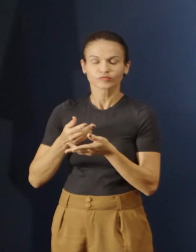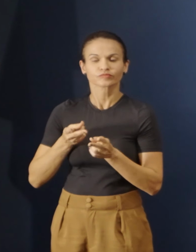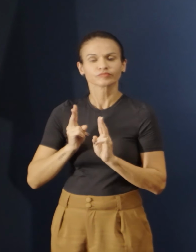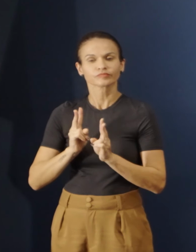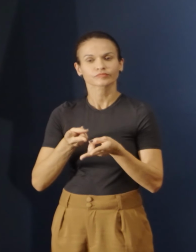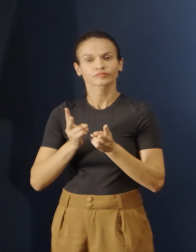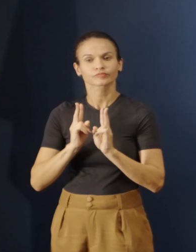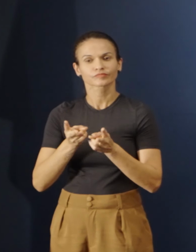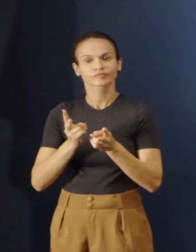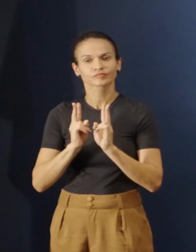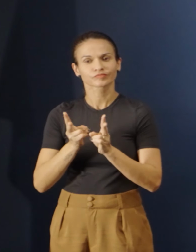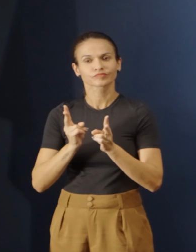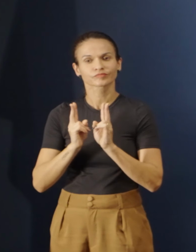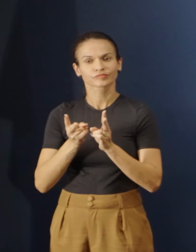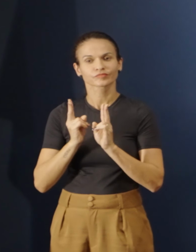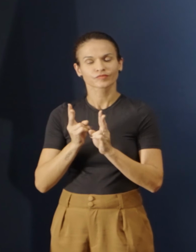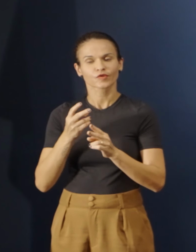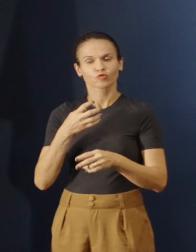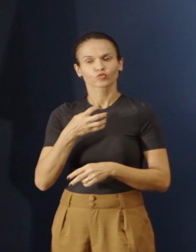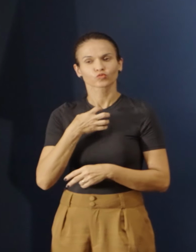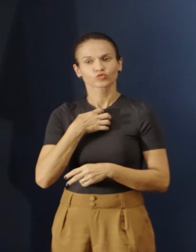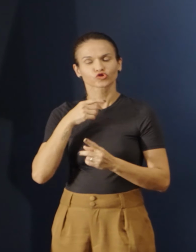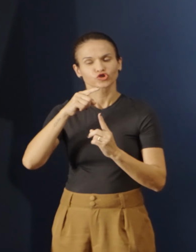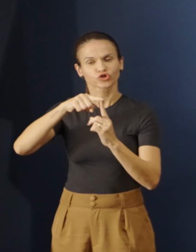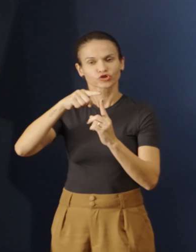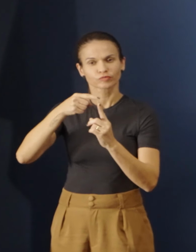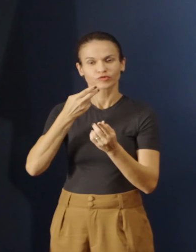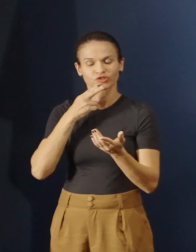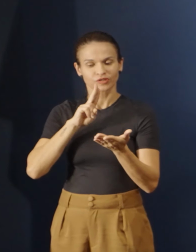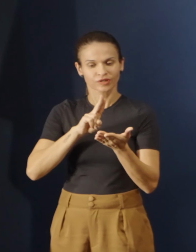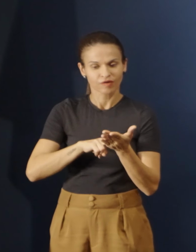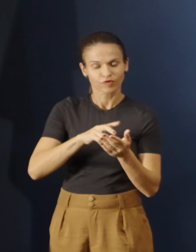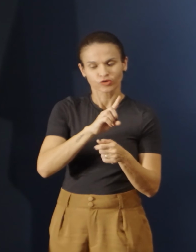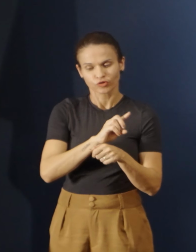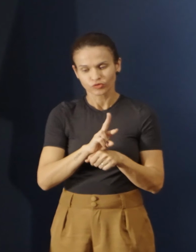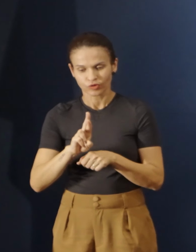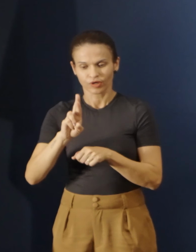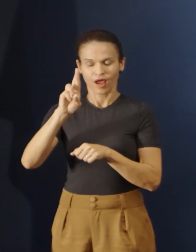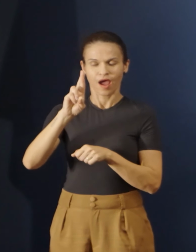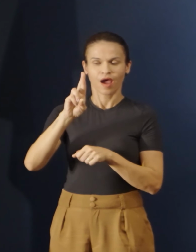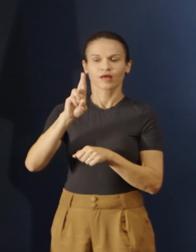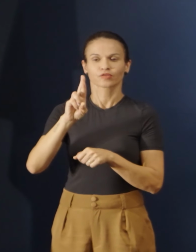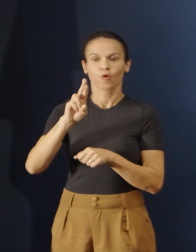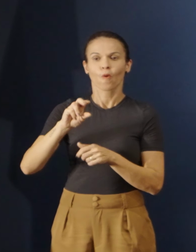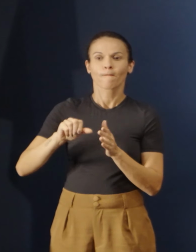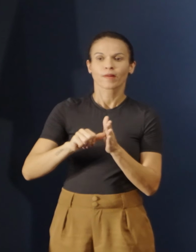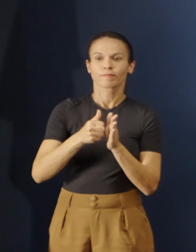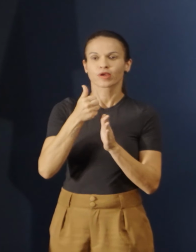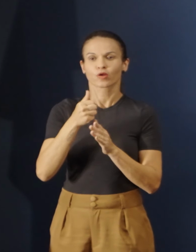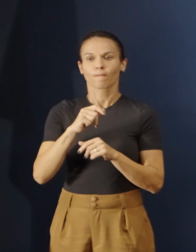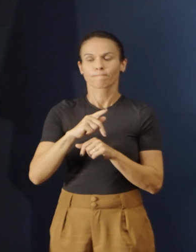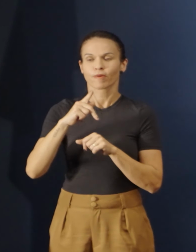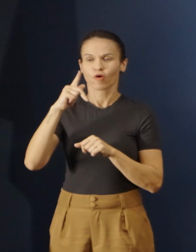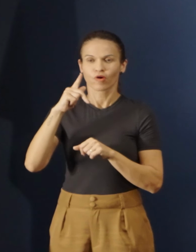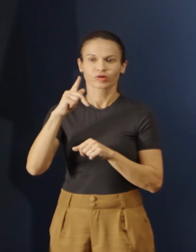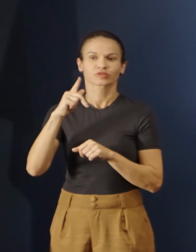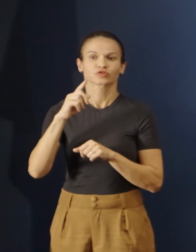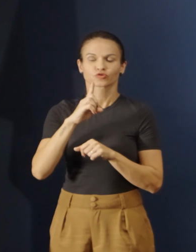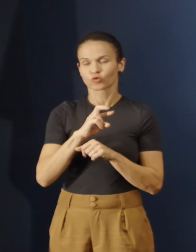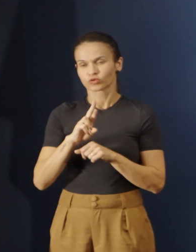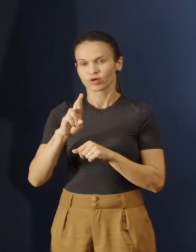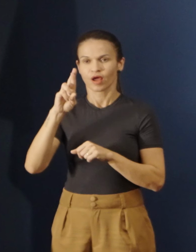estudos de cartas, nunca mais parei com estudos de correspondência. Então, foi o doutorado, o primeiro pós-doutorado, o segundo